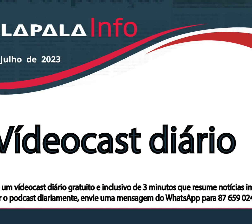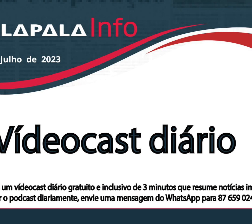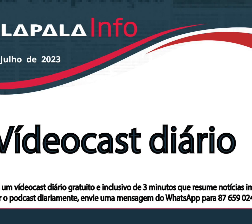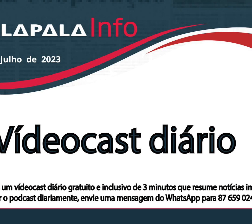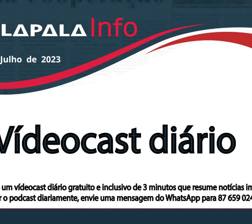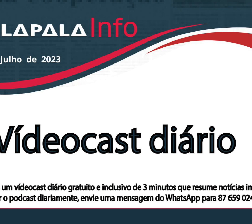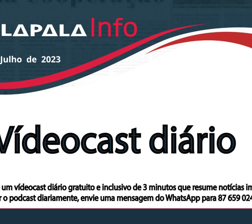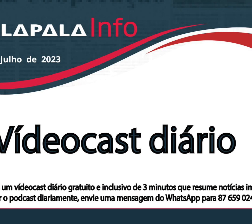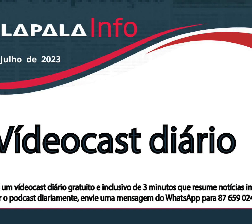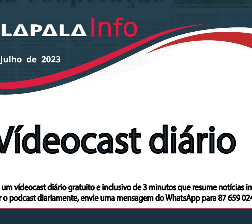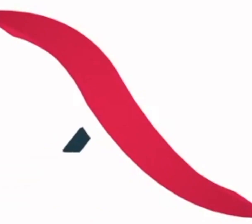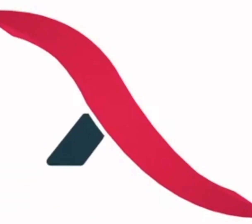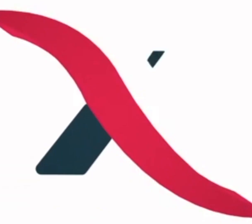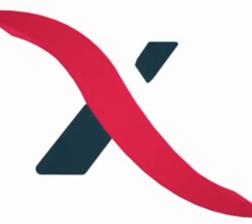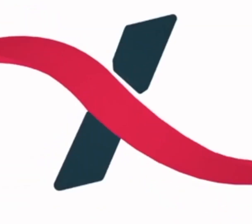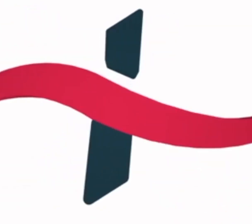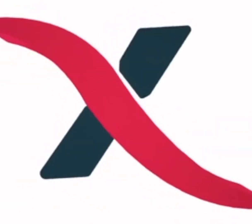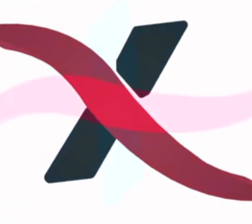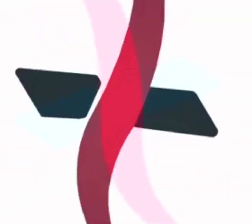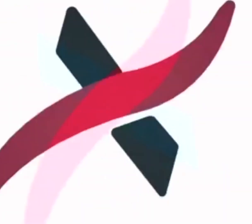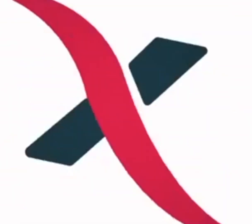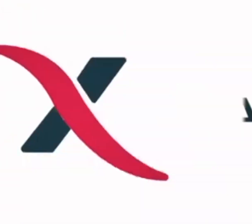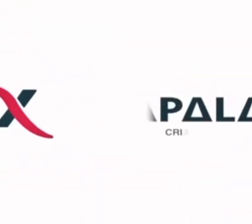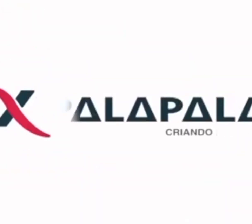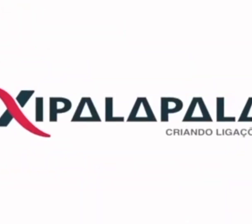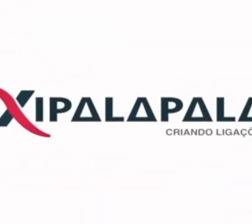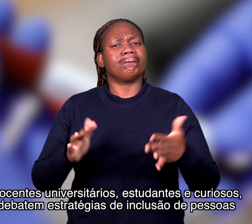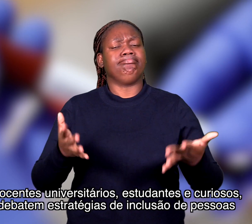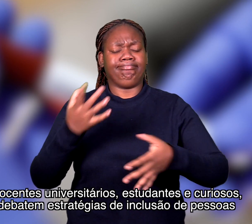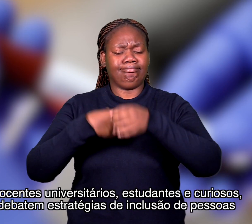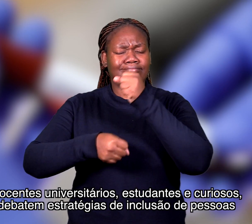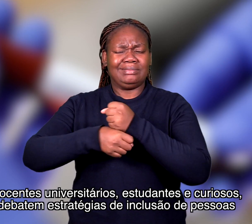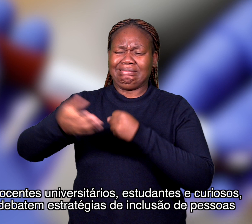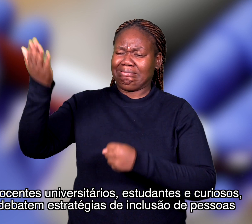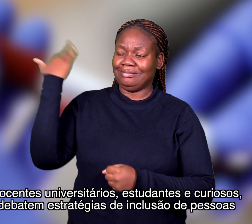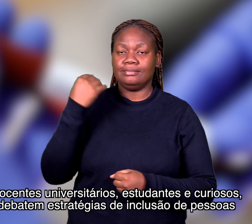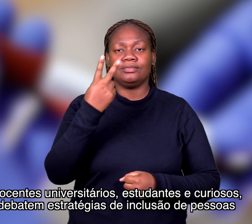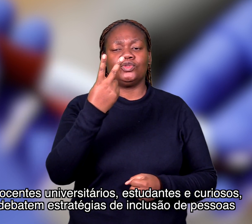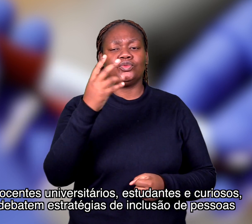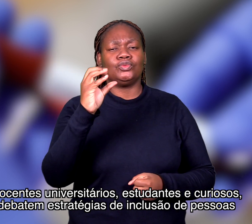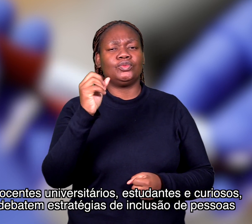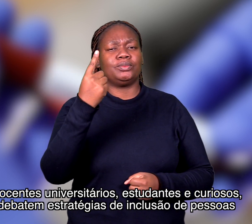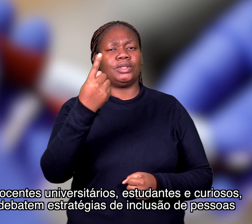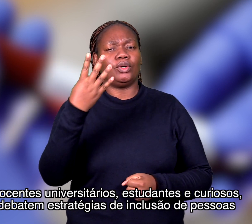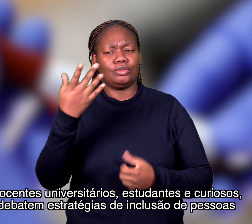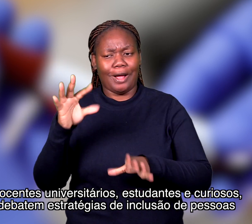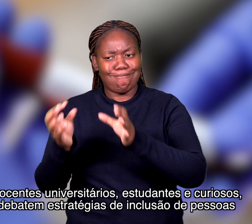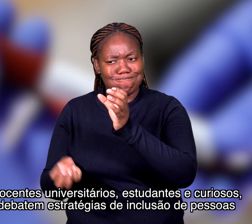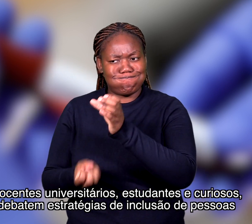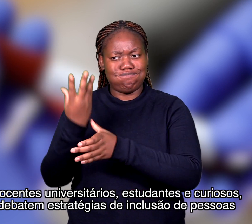Xipalapala Info, edição 26 de julho. Docentes universitários, estudantes e curiosos